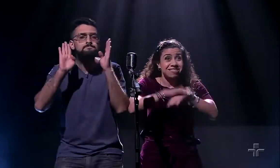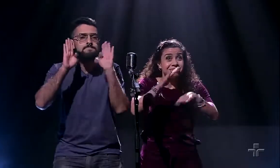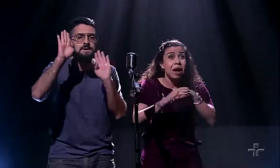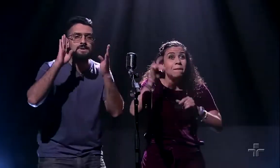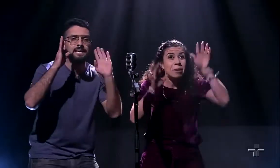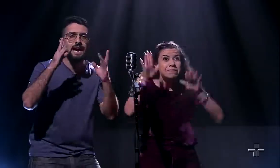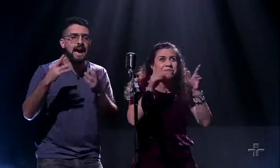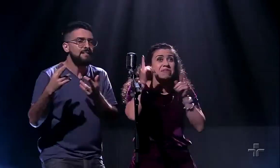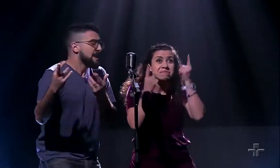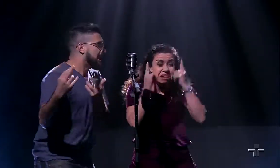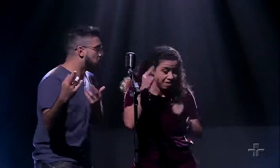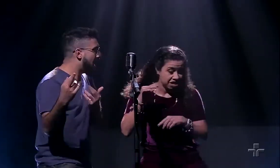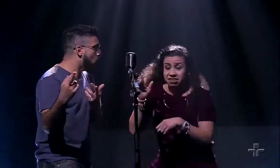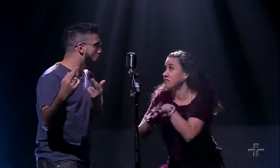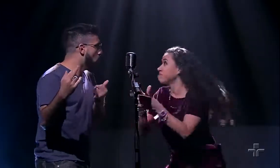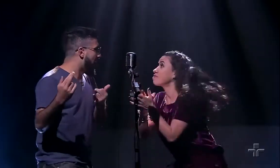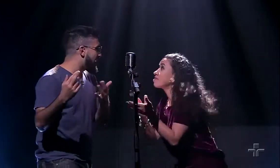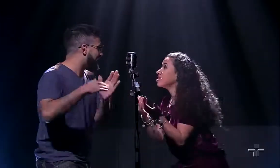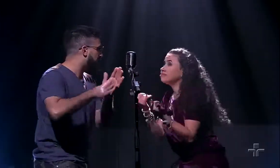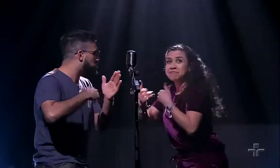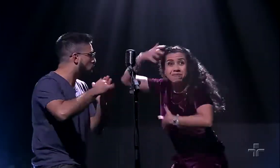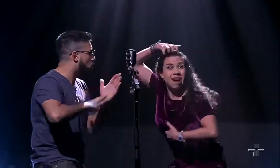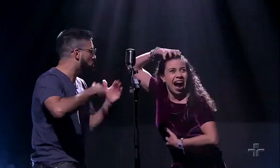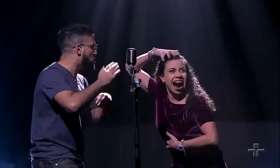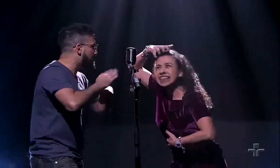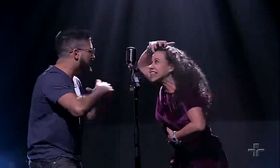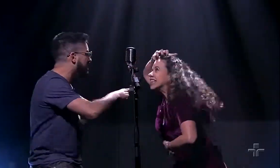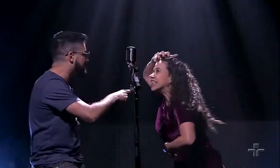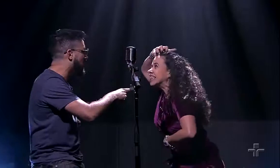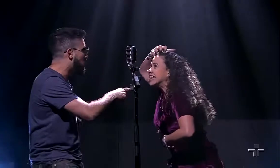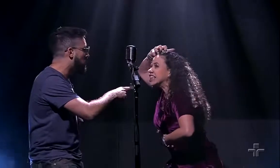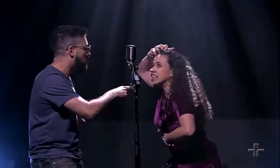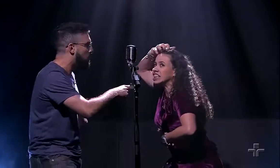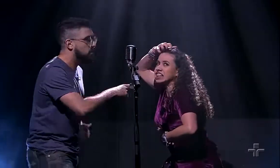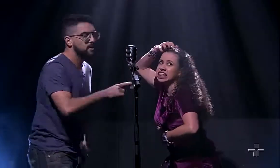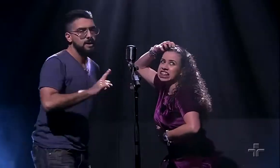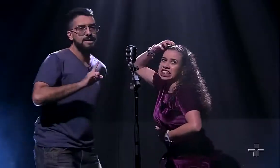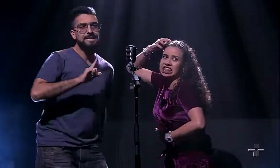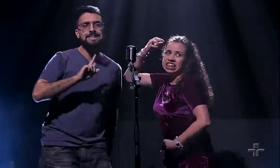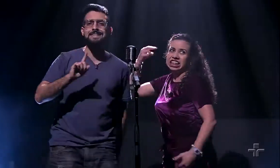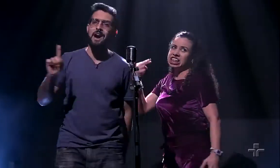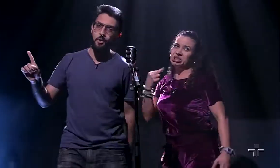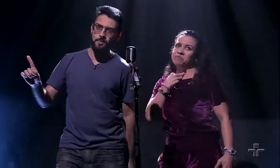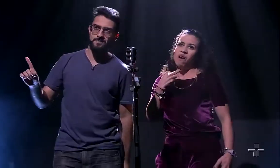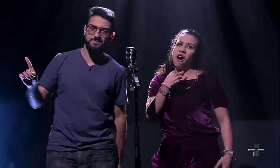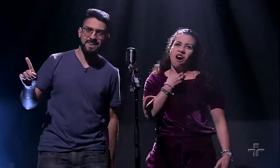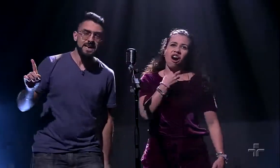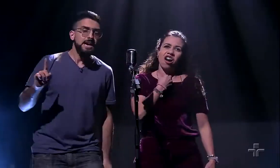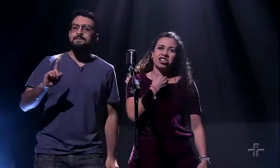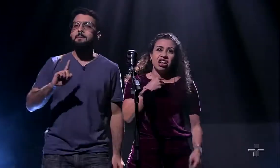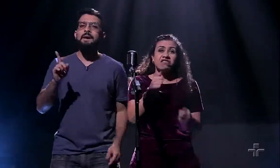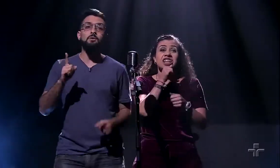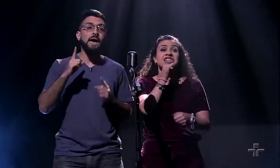nica igual àquele jogo imaginação não também não é